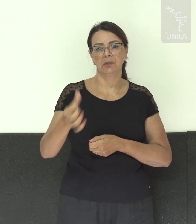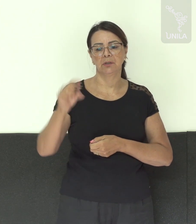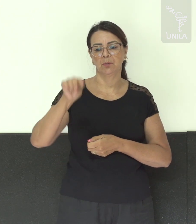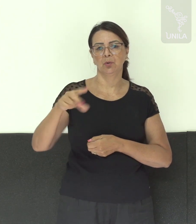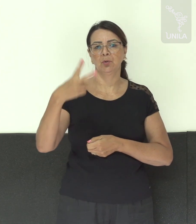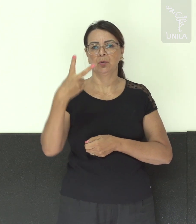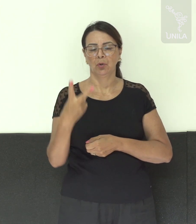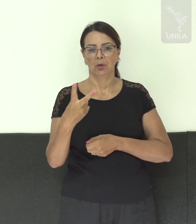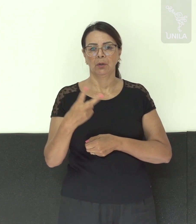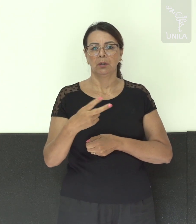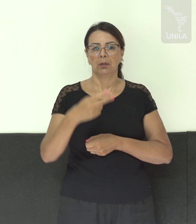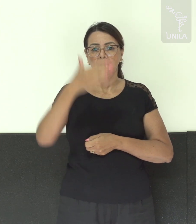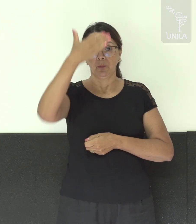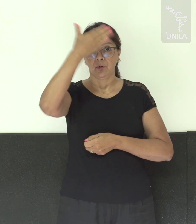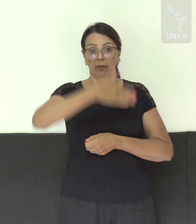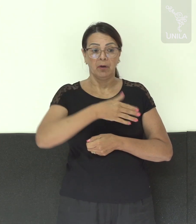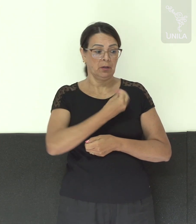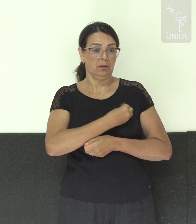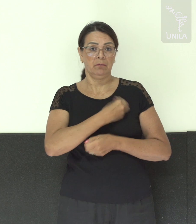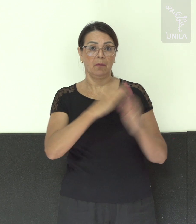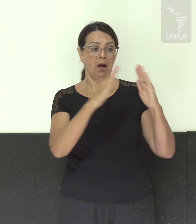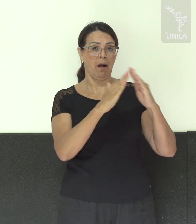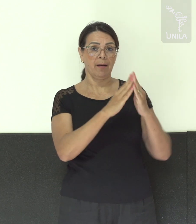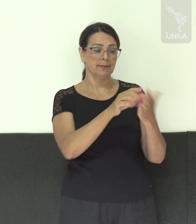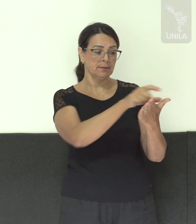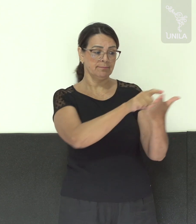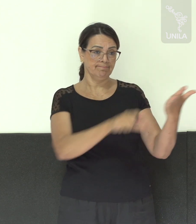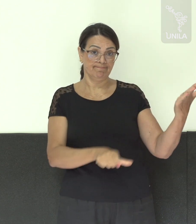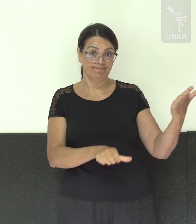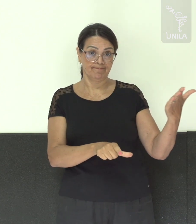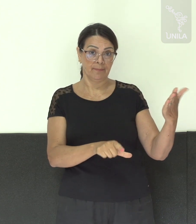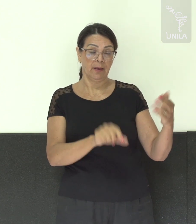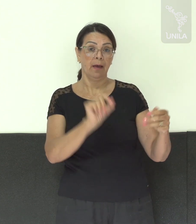9.16.2. Comprovante de residência. Para